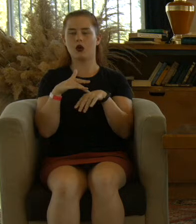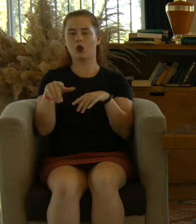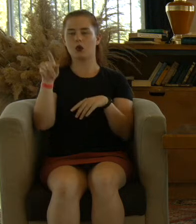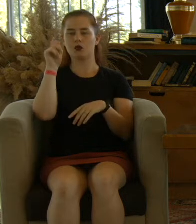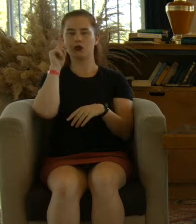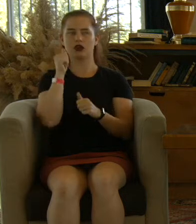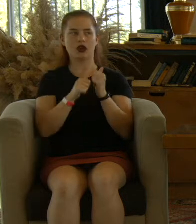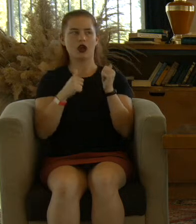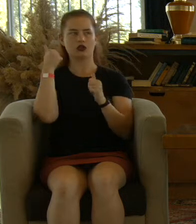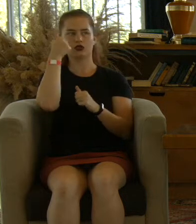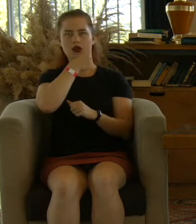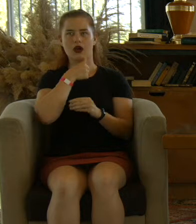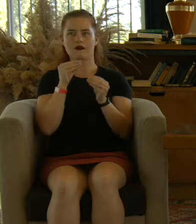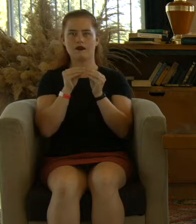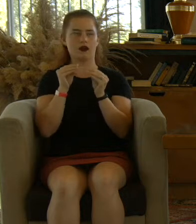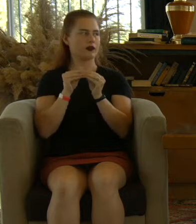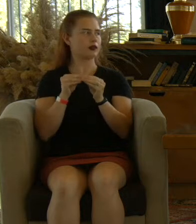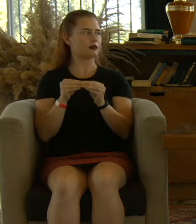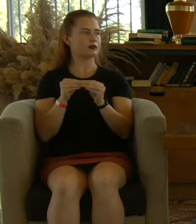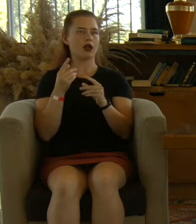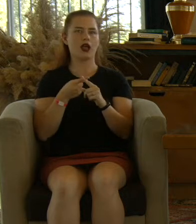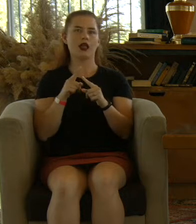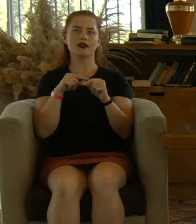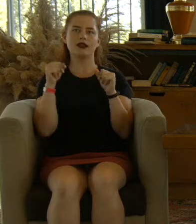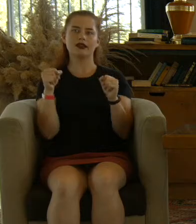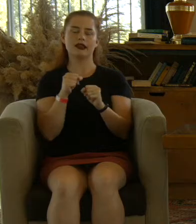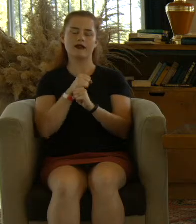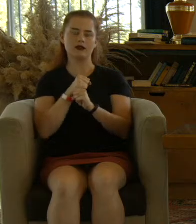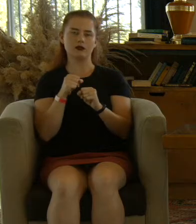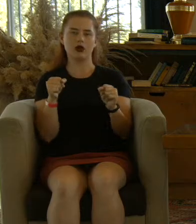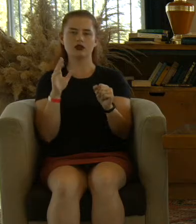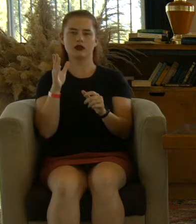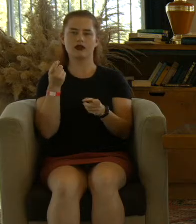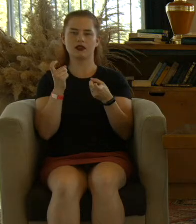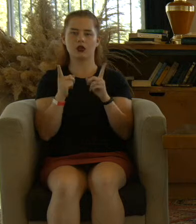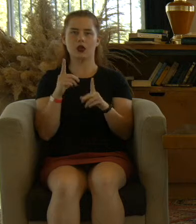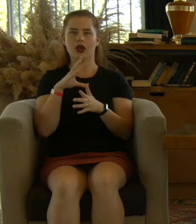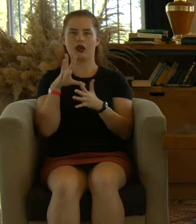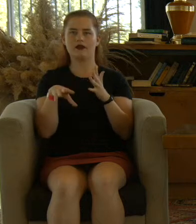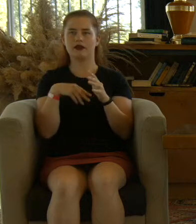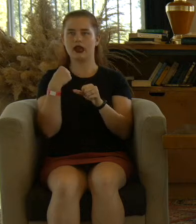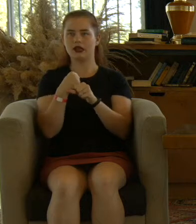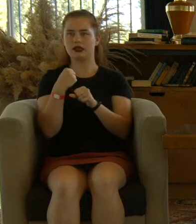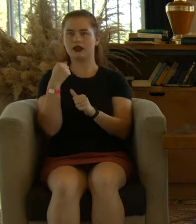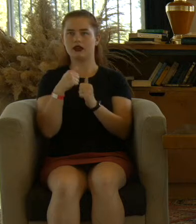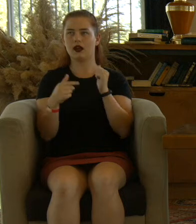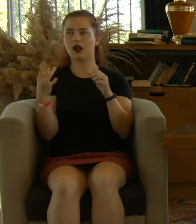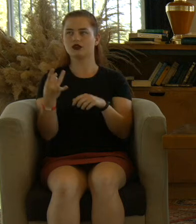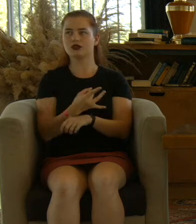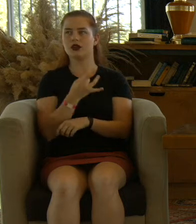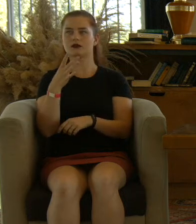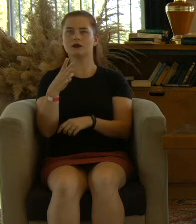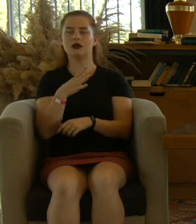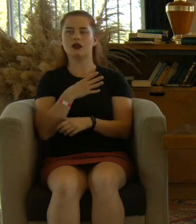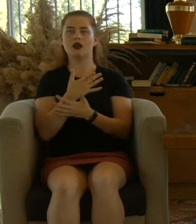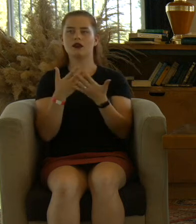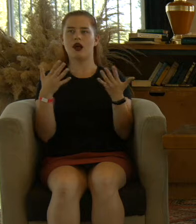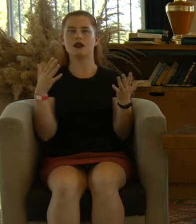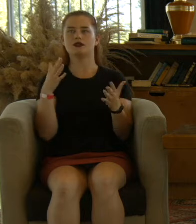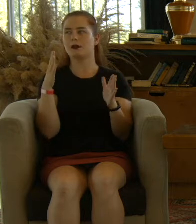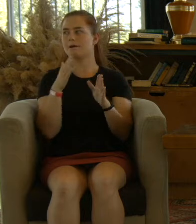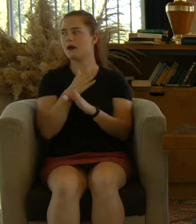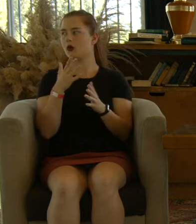каждый год одинаковые. Это невозможно в натуральном виноделии. Каждый год разная была погода, и каждый год будет разная